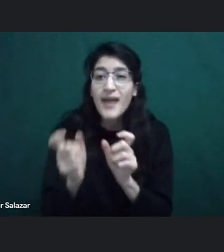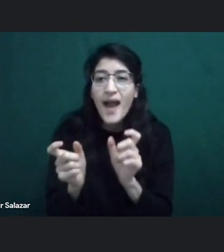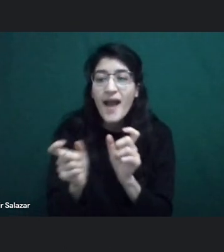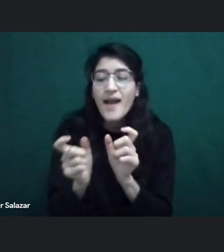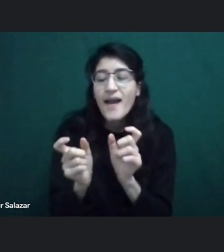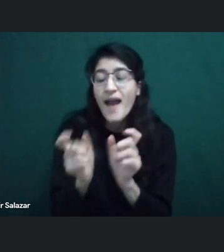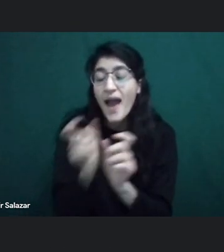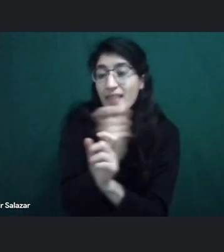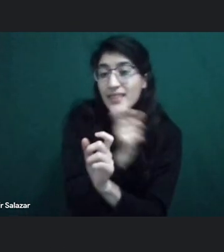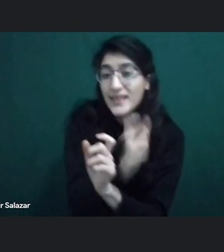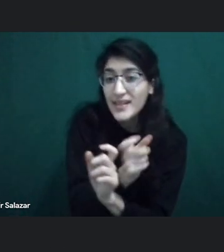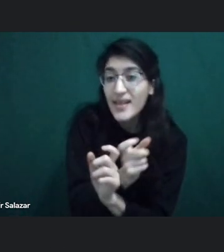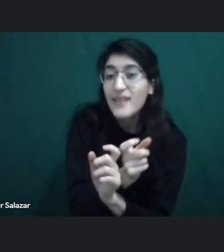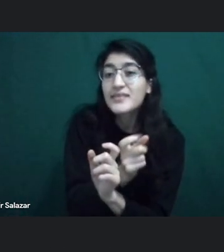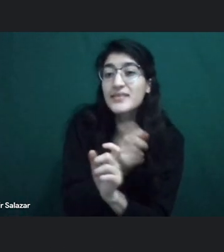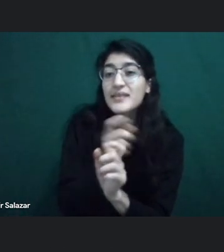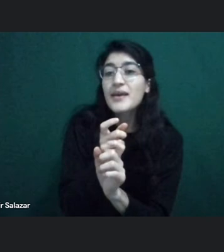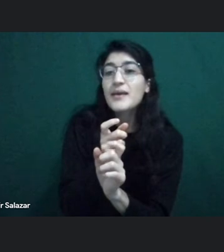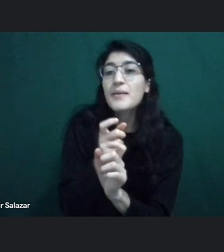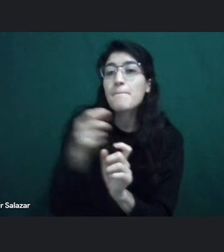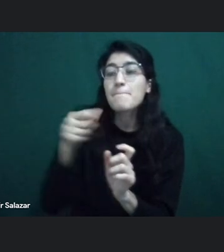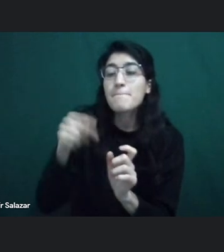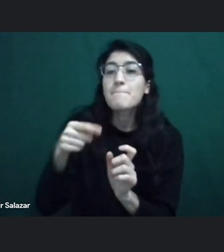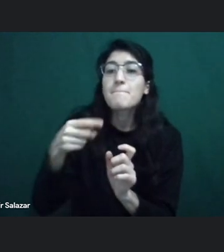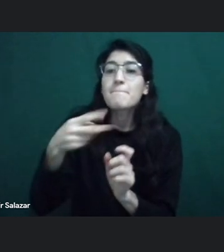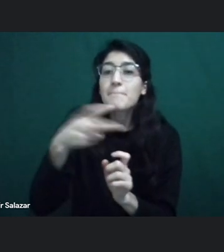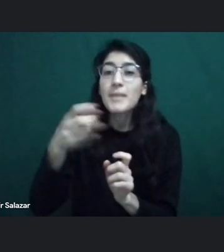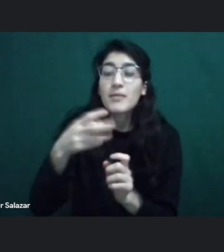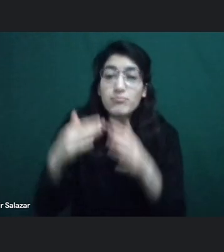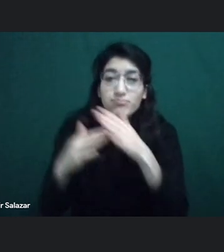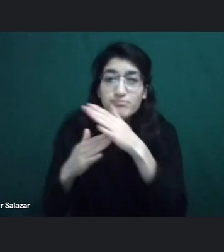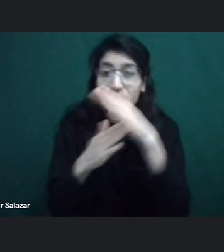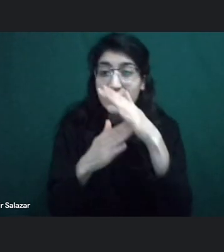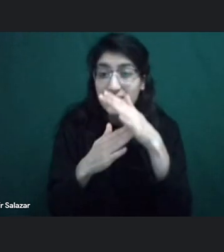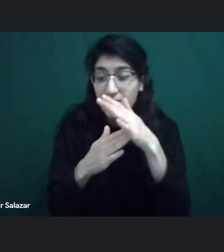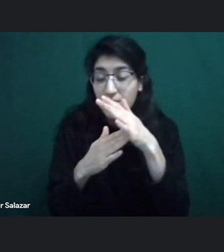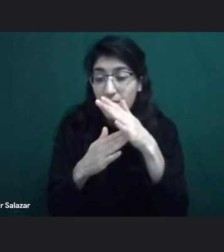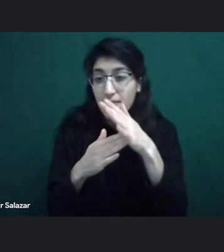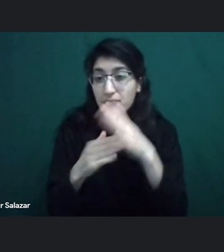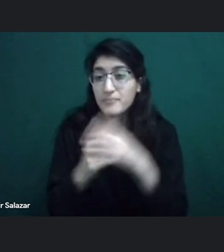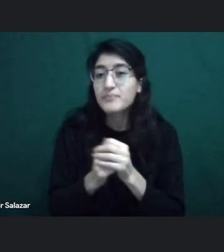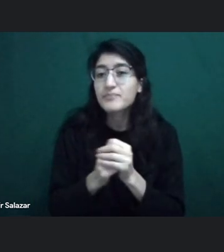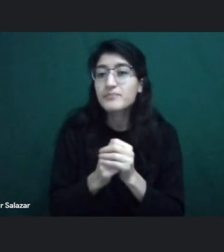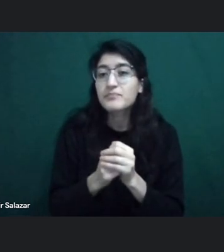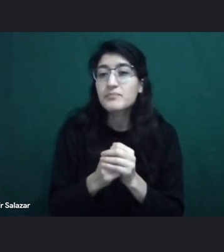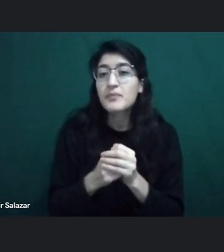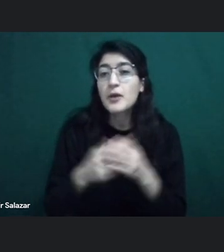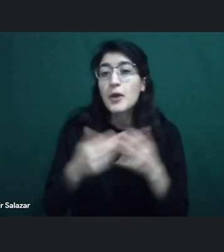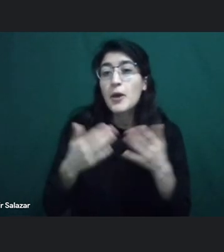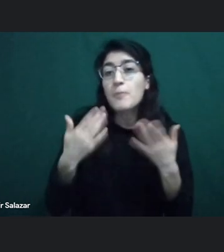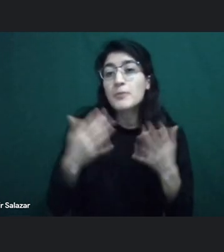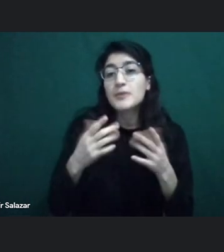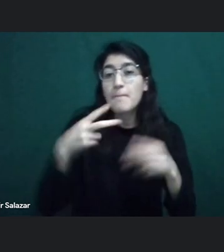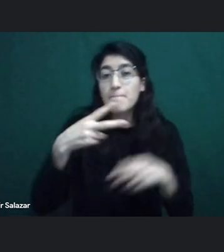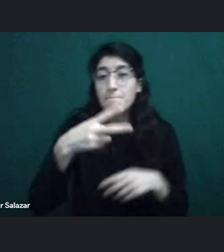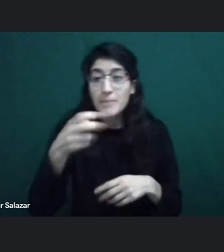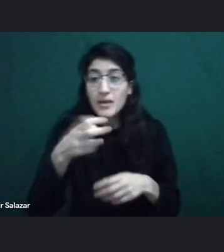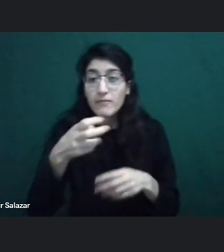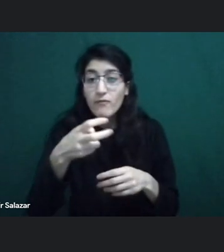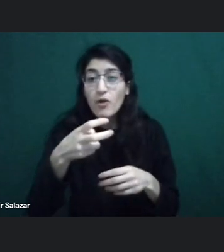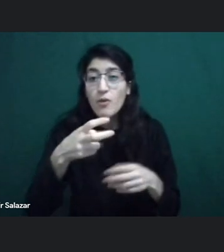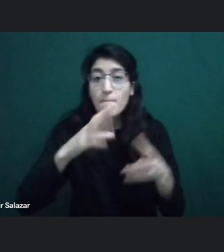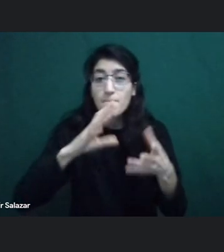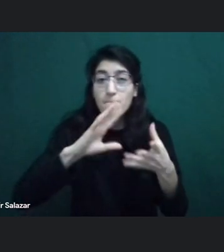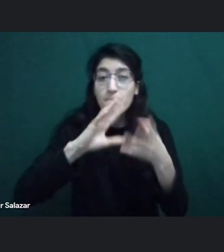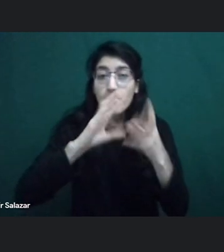frase verbal compuesta pueden ser verbos modales, que siempre van a estar al